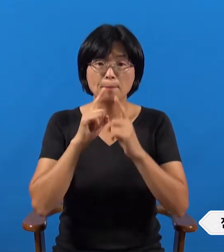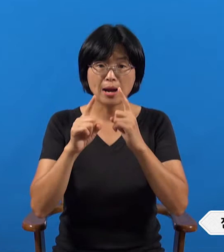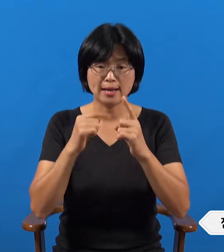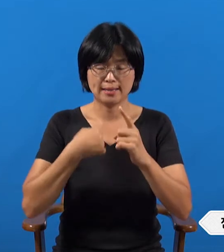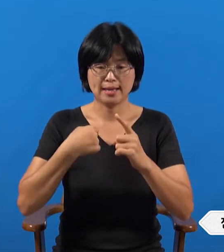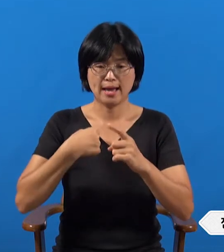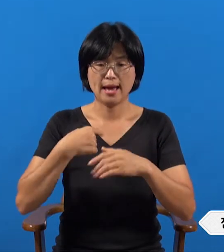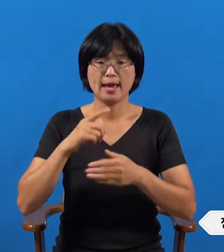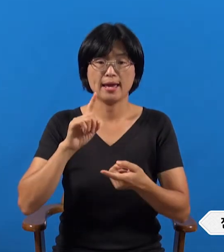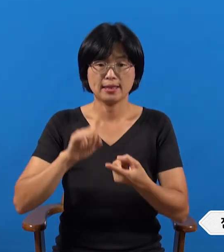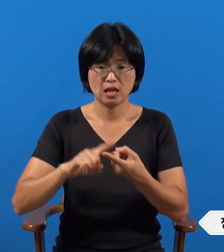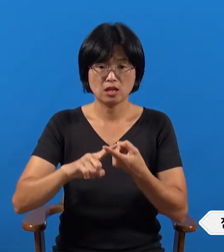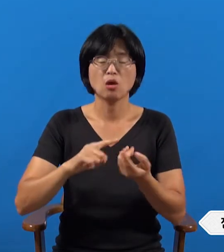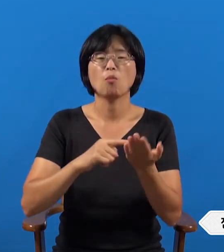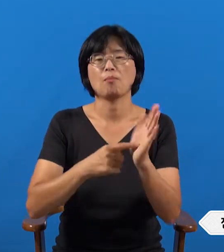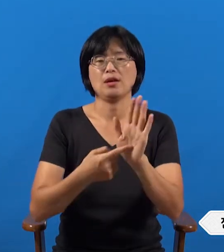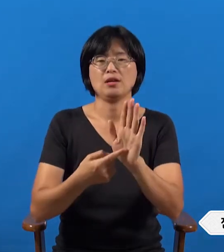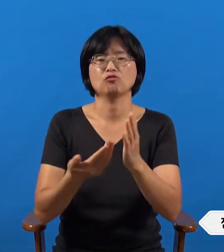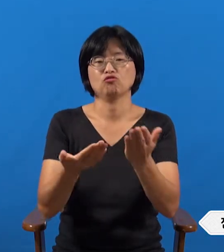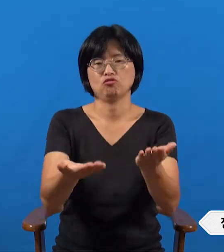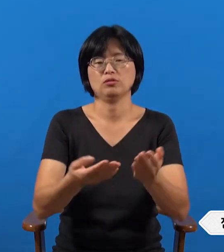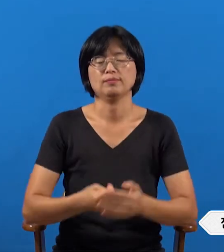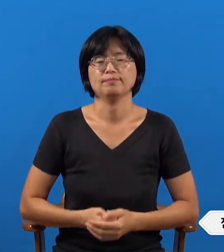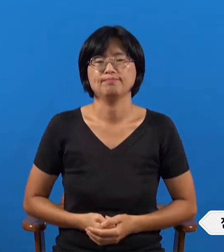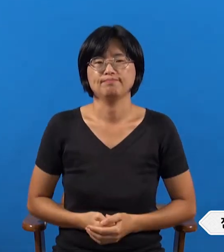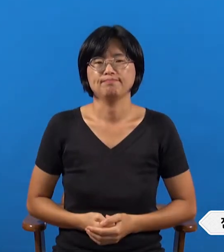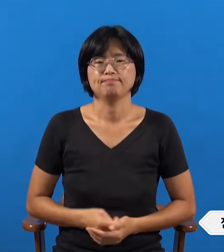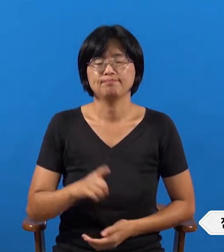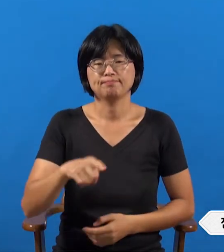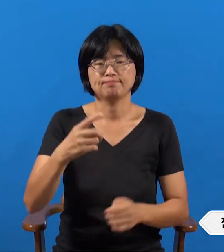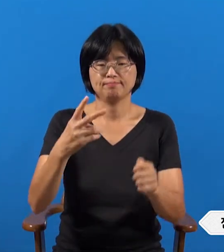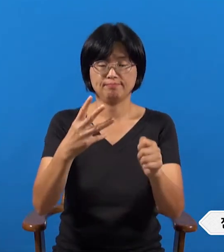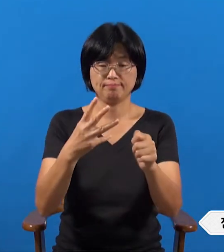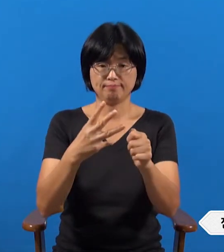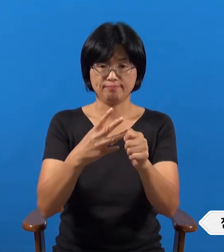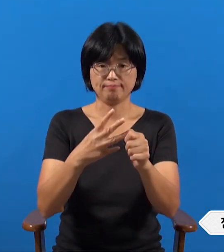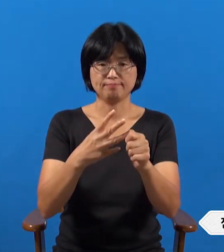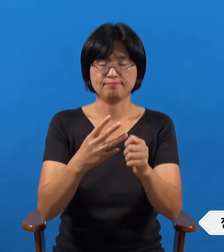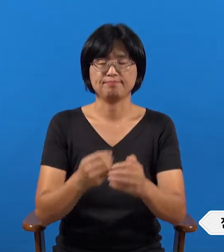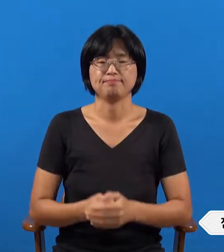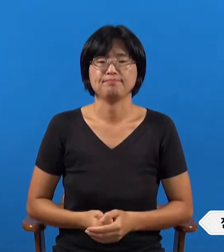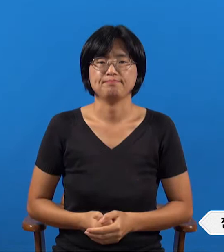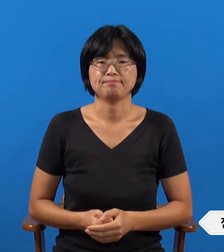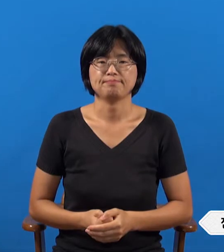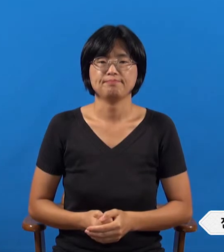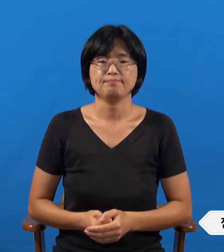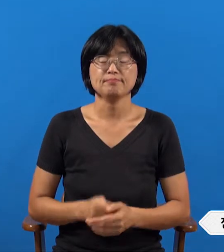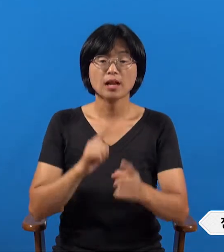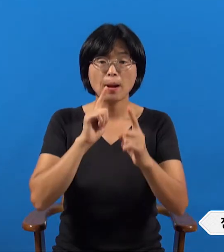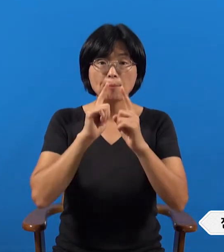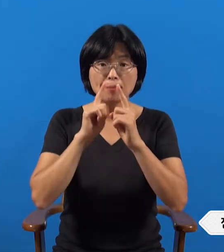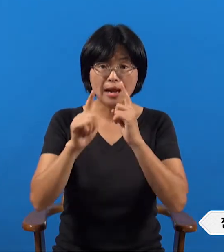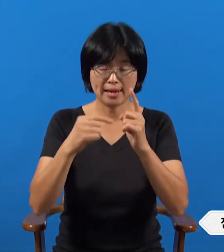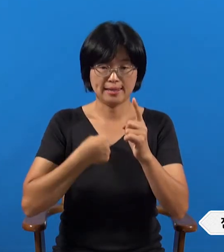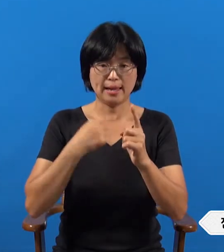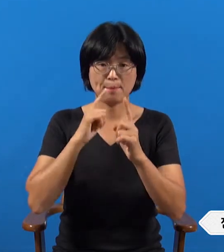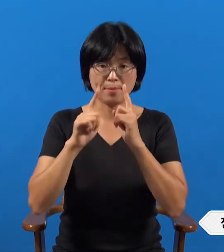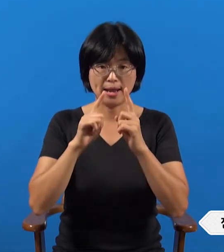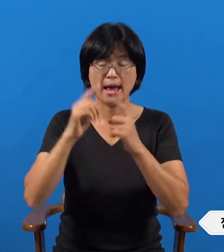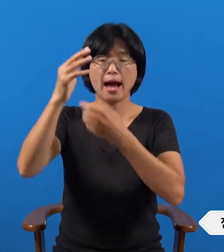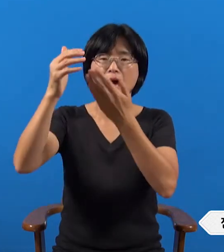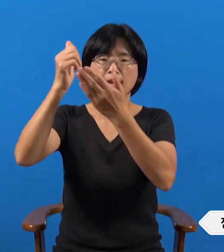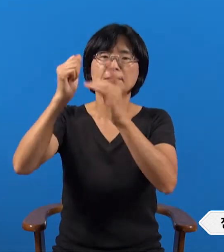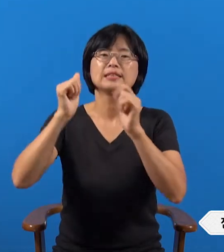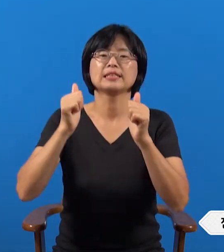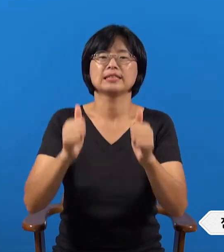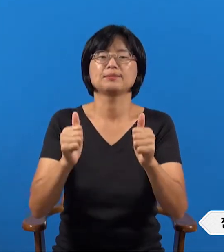나에 대하여 말해줍니다. 그런가 하면 세 번째로 우리가 하는 말에 하나님의